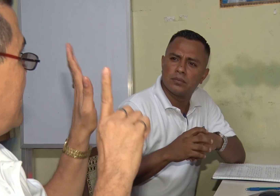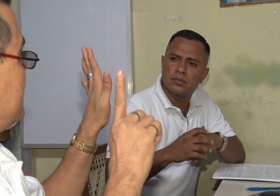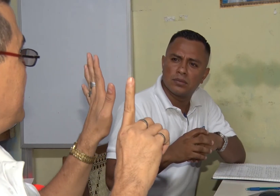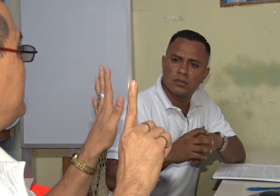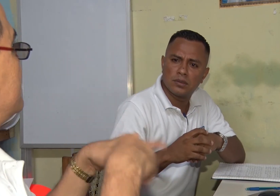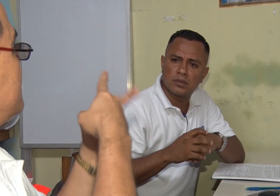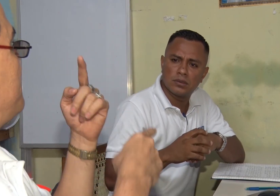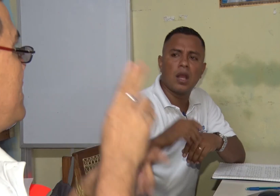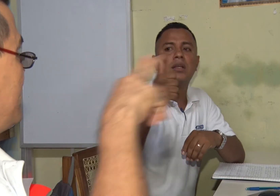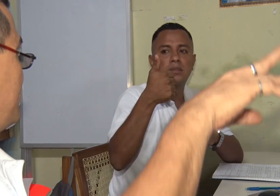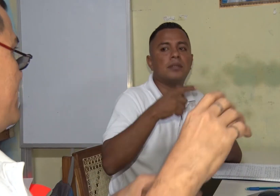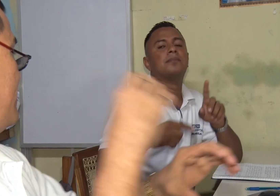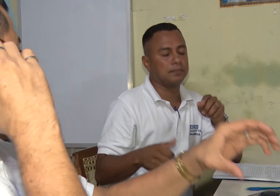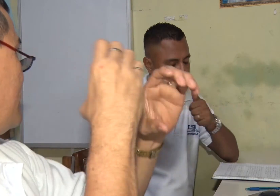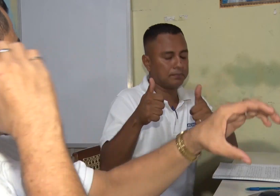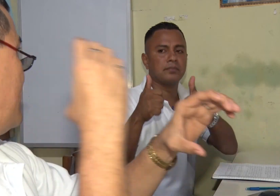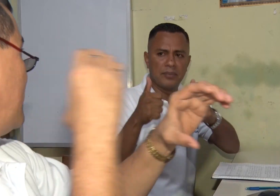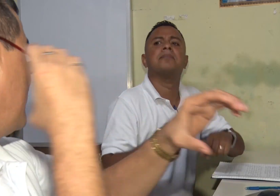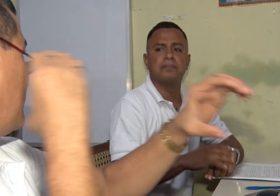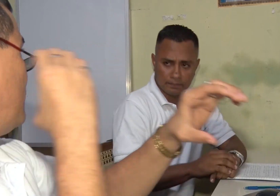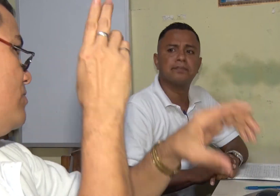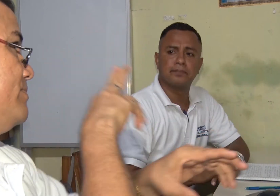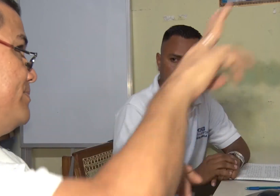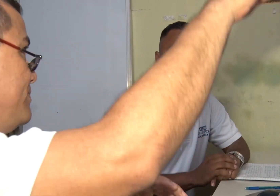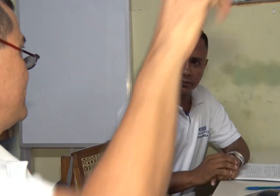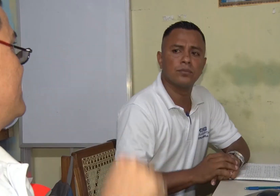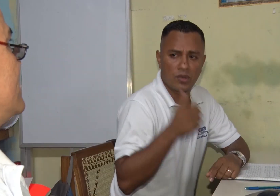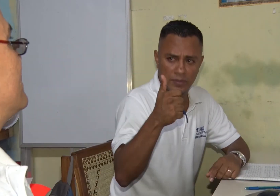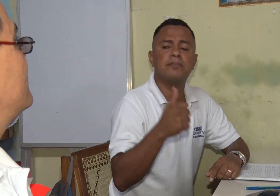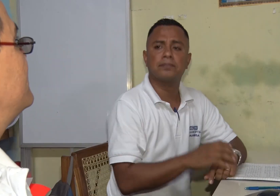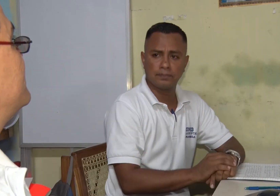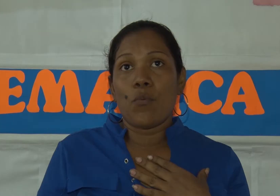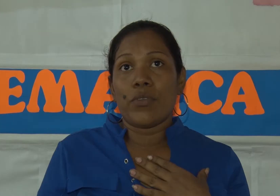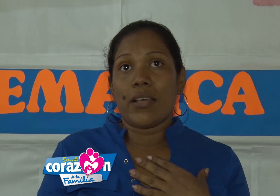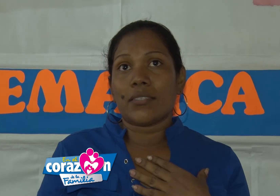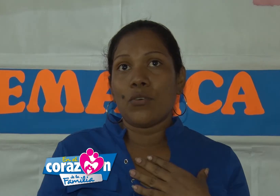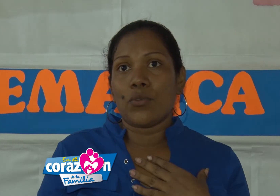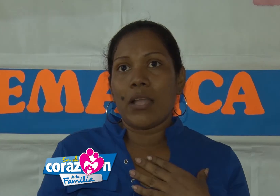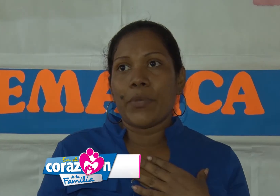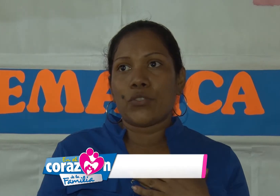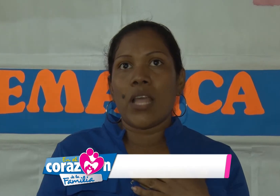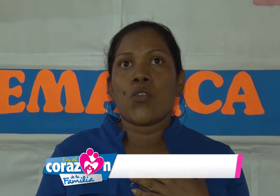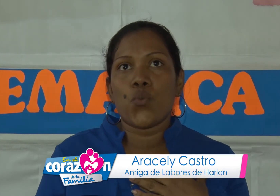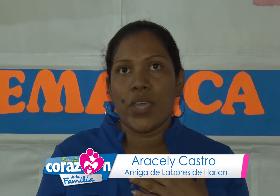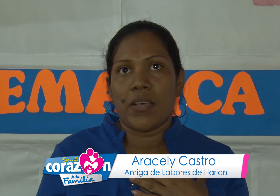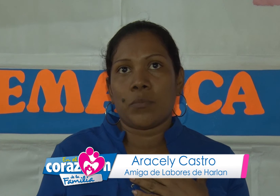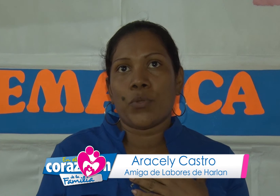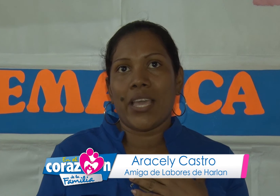voz, que necesita el apoyo de nosotros como intérprete para comunicarse con otras personas nuevas, porque en